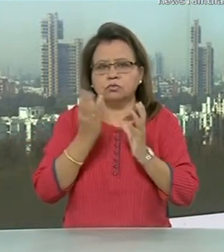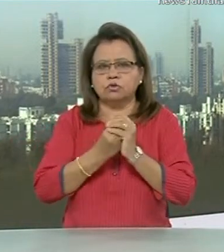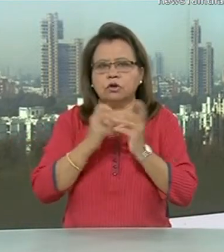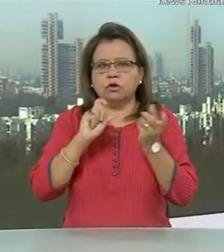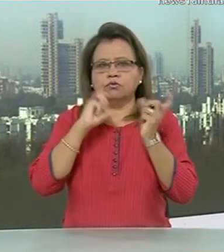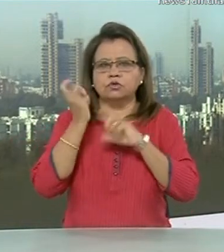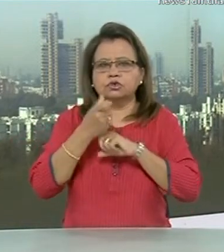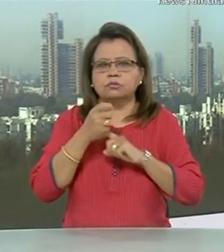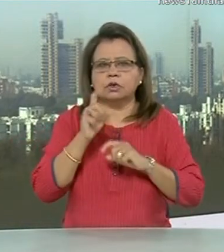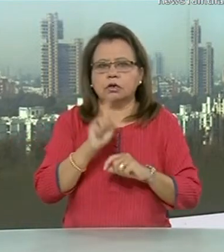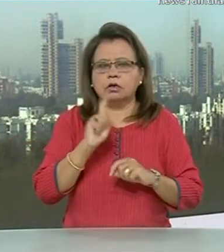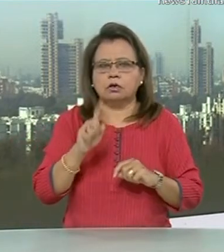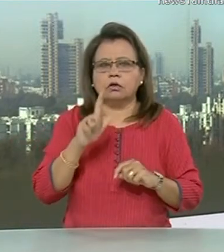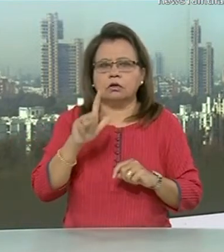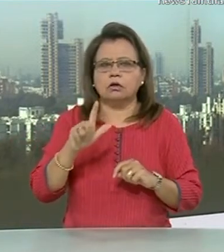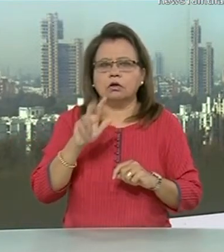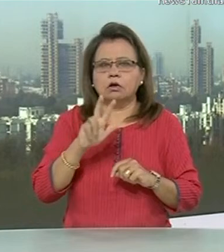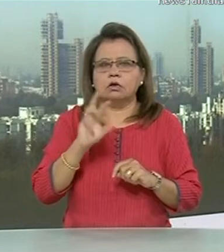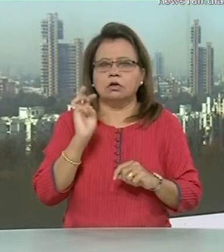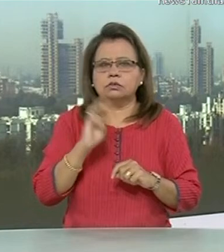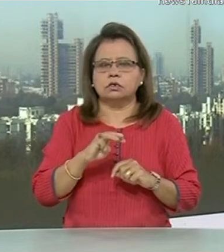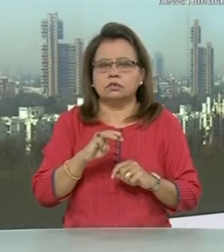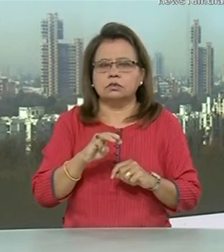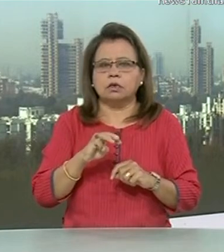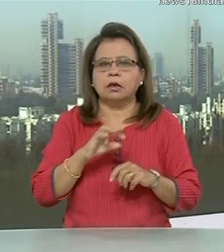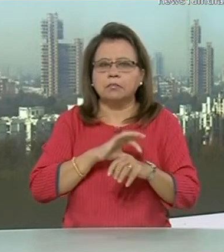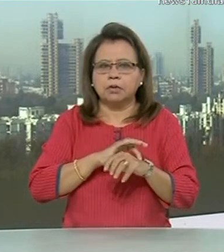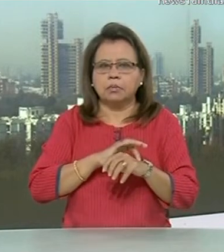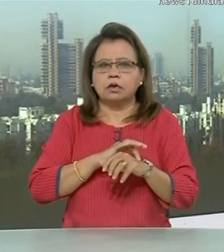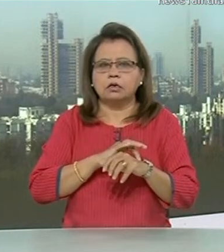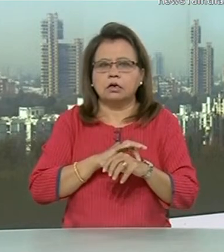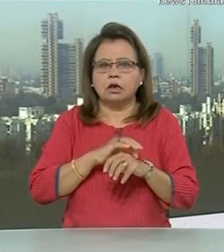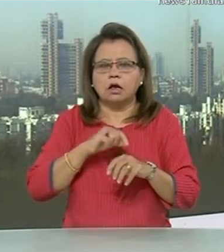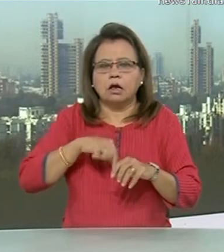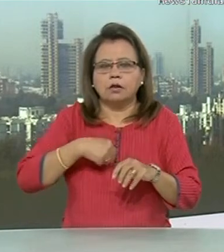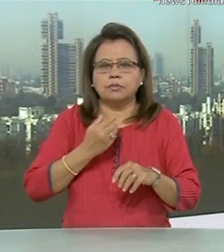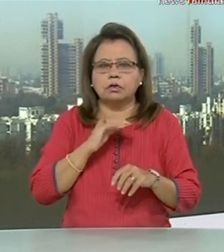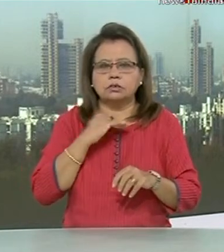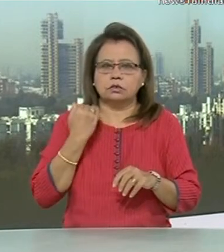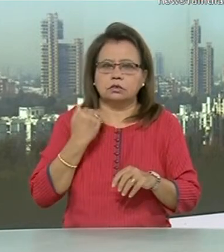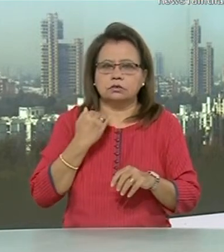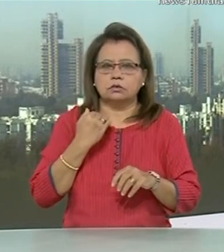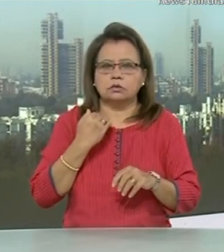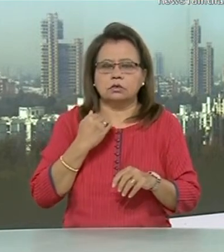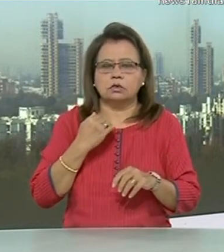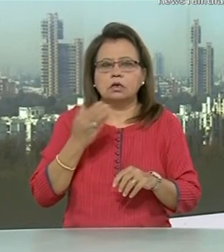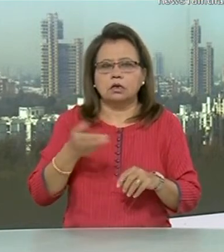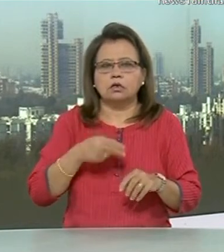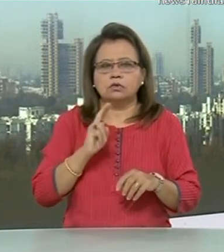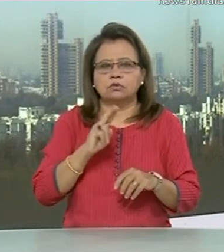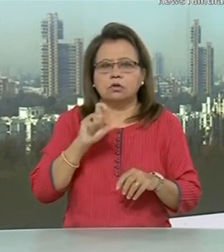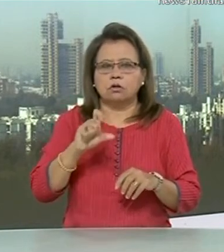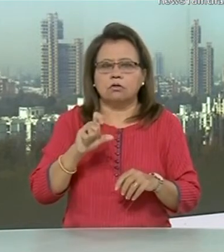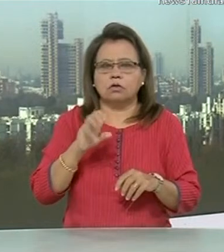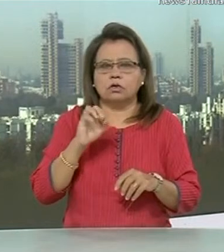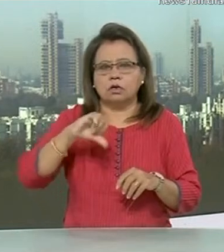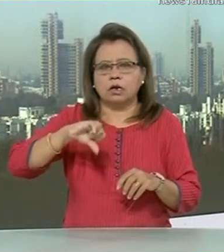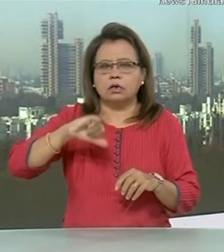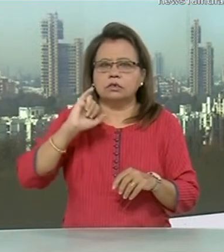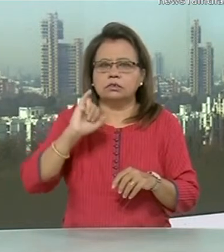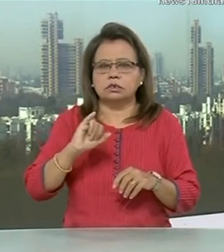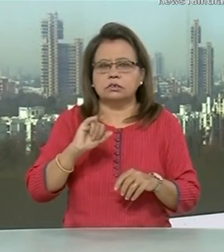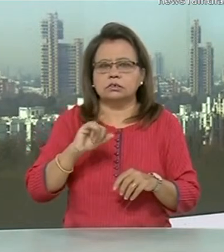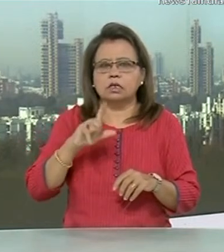पूरे विश्व में 11 लाख 8 हजार से ज्यादा लोग संक्रमण के कारण अपनी जान गंवा चुके हैं कि 2 करोड़ 60 लाख